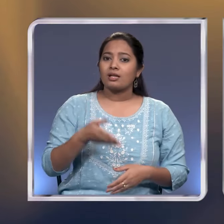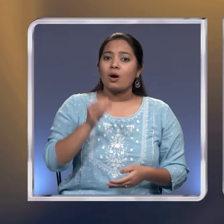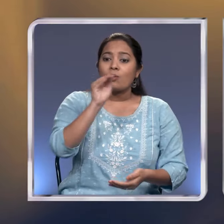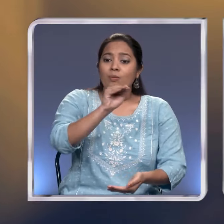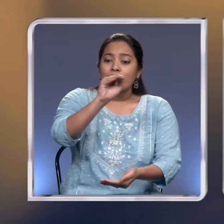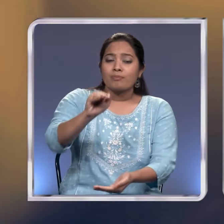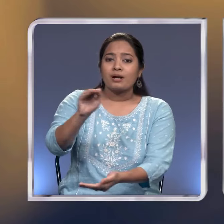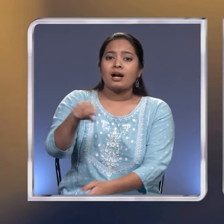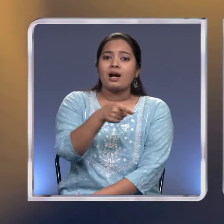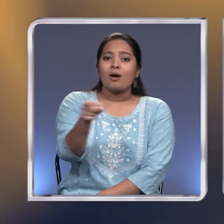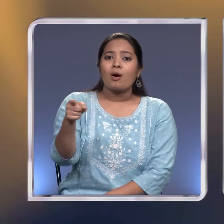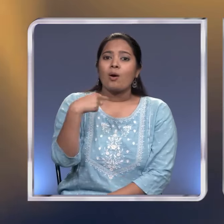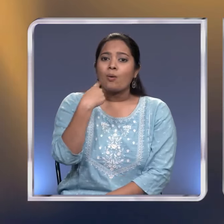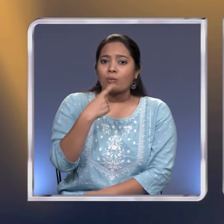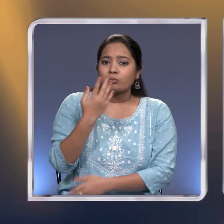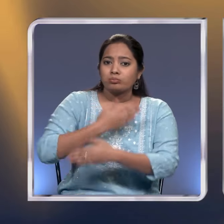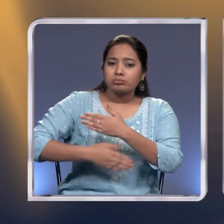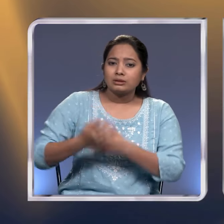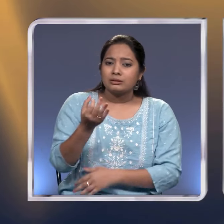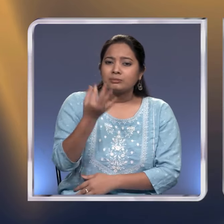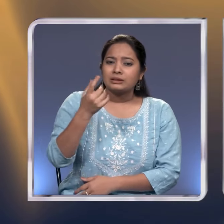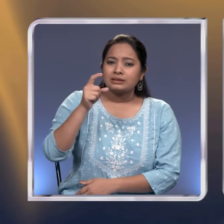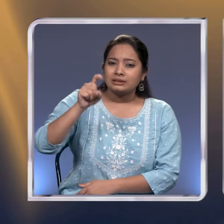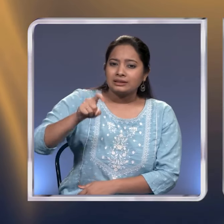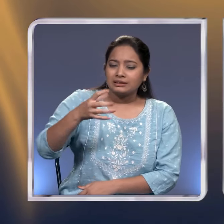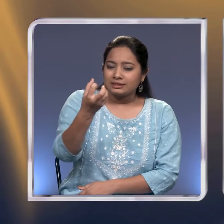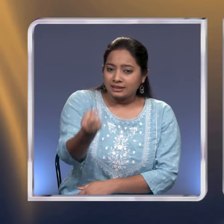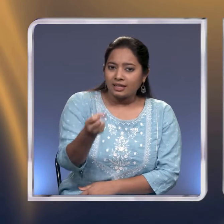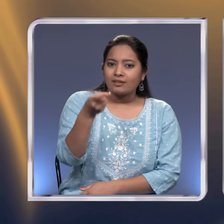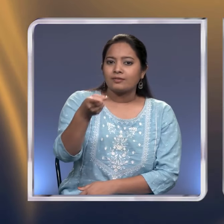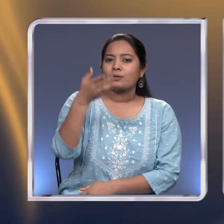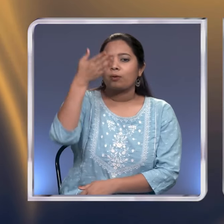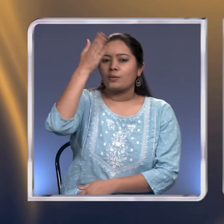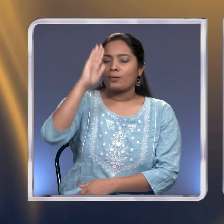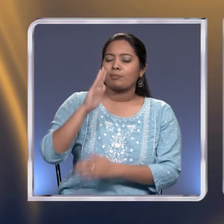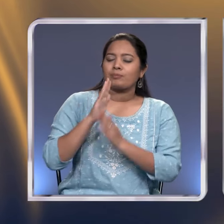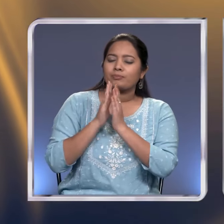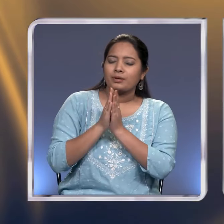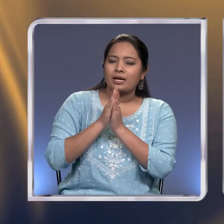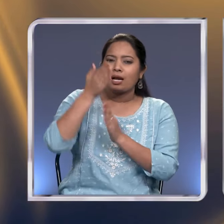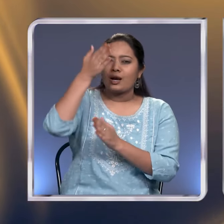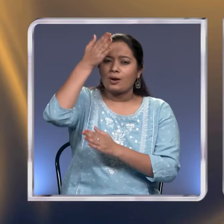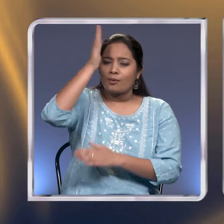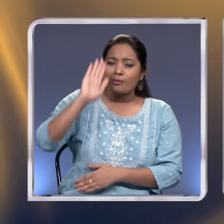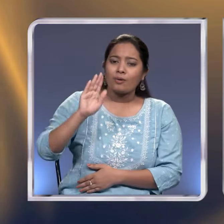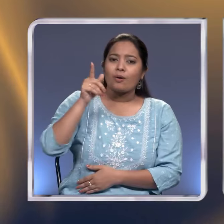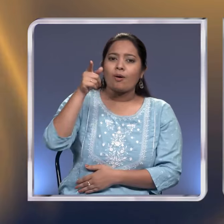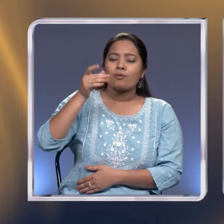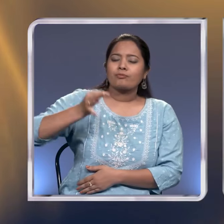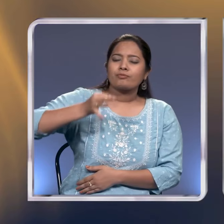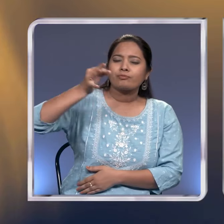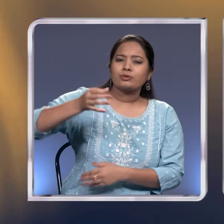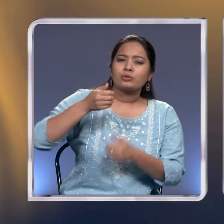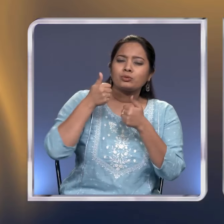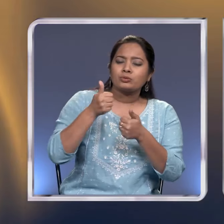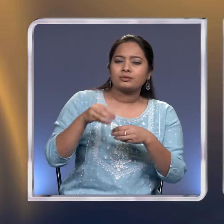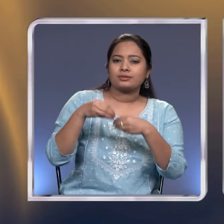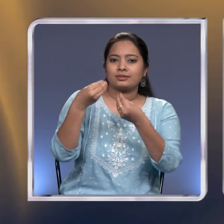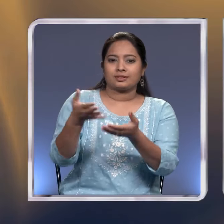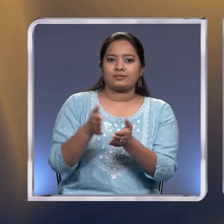हम प्रार्थना कर रहे हैं उन बच्चों के लिए भी जिनकी स्पेशल नीड्स हैं, ताकि परमेश्वर इन बच्चों को एक उज्जवल भविष्य